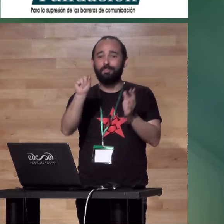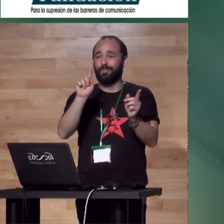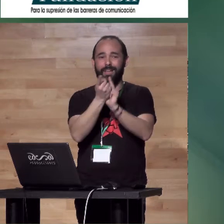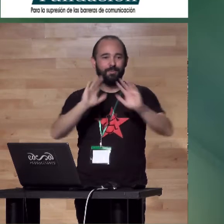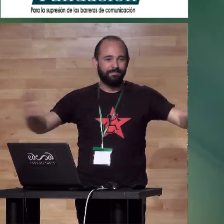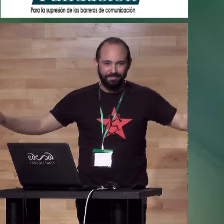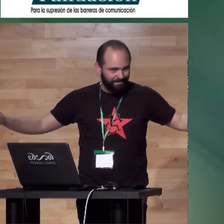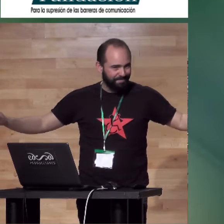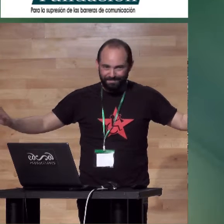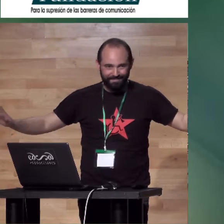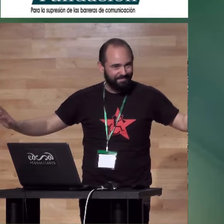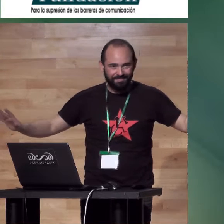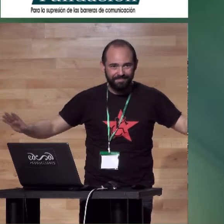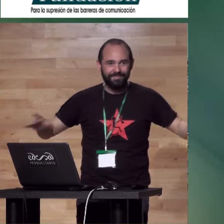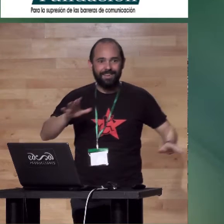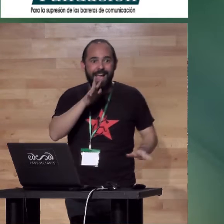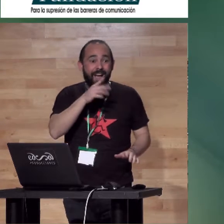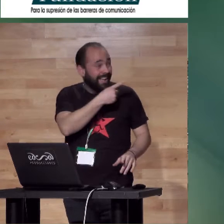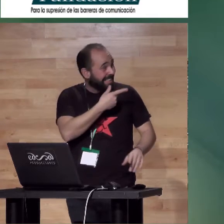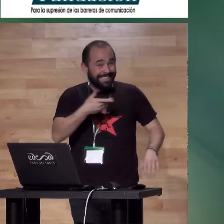Ya está. He aquí el punto de cambio.